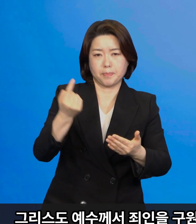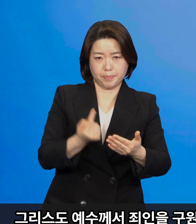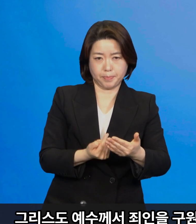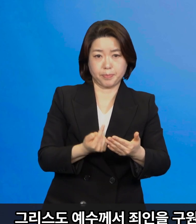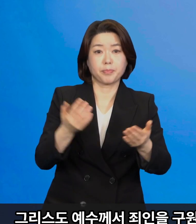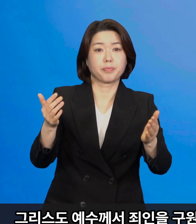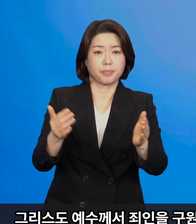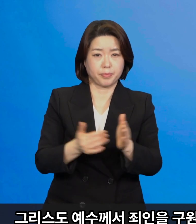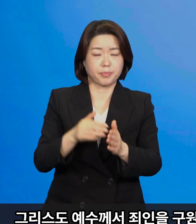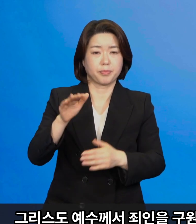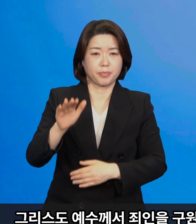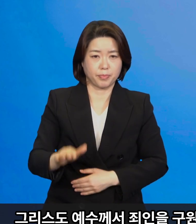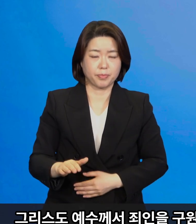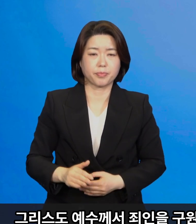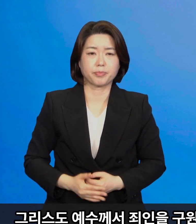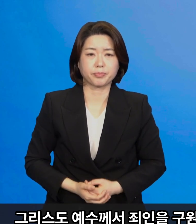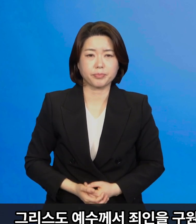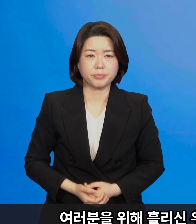임하셨다 하였도다.